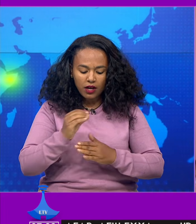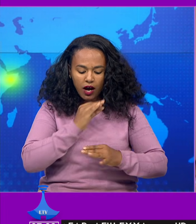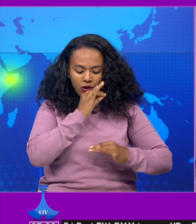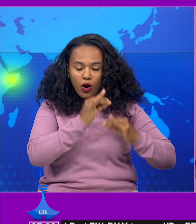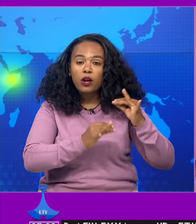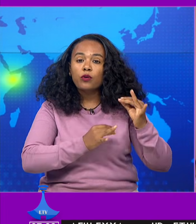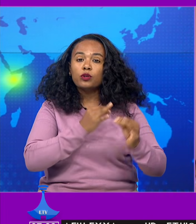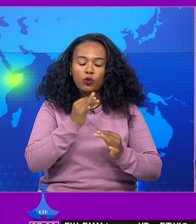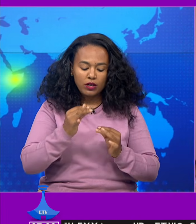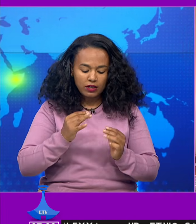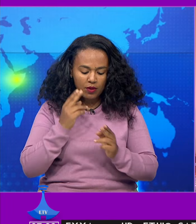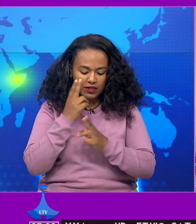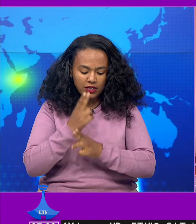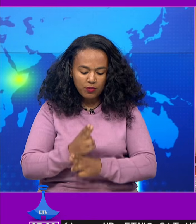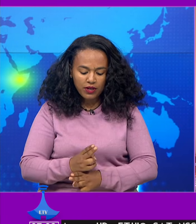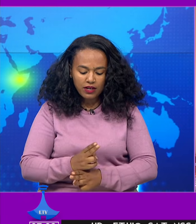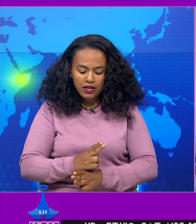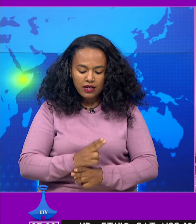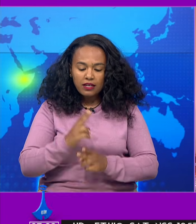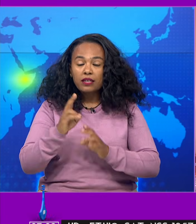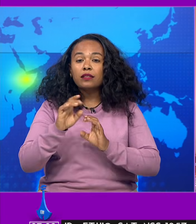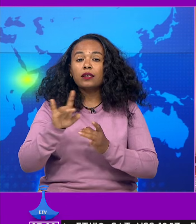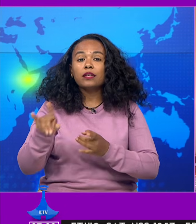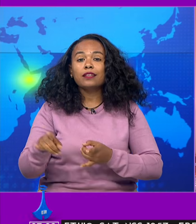ለመገንባትና ሉዓላዊነቷን ለማስከበር